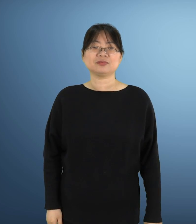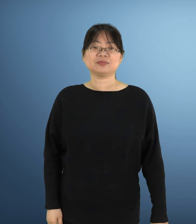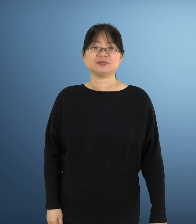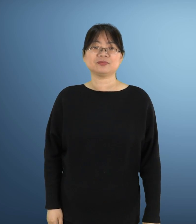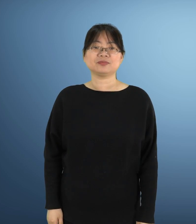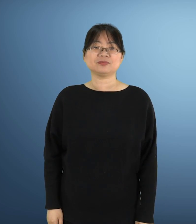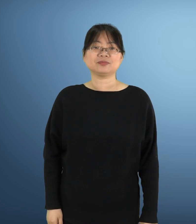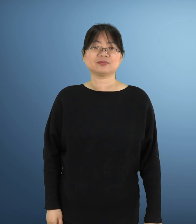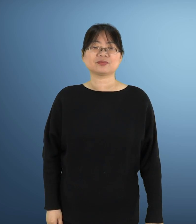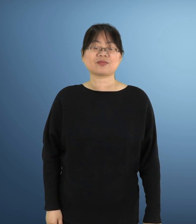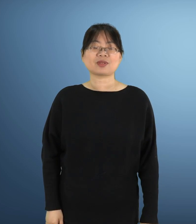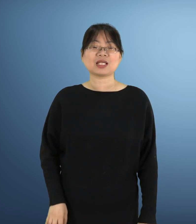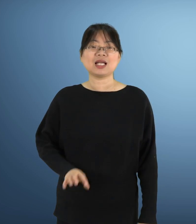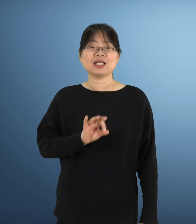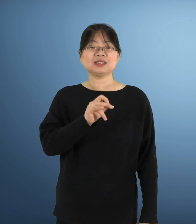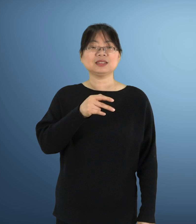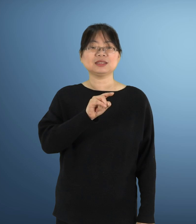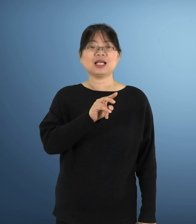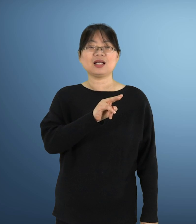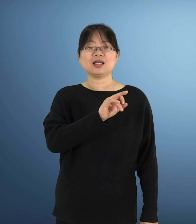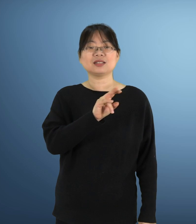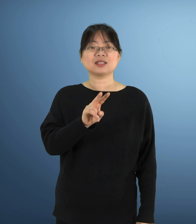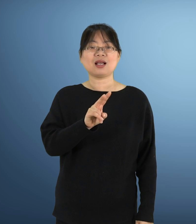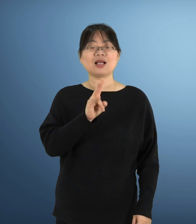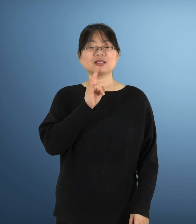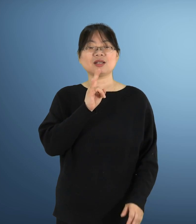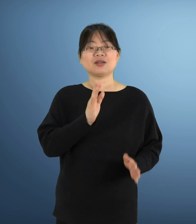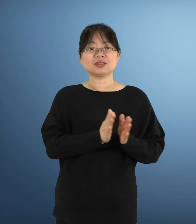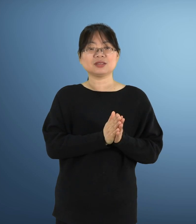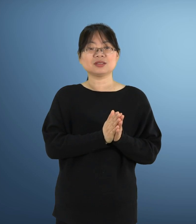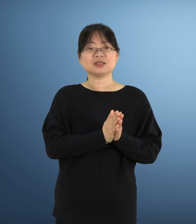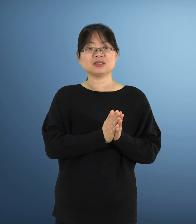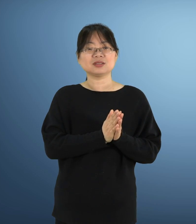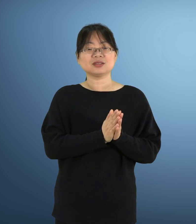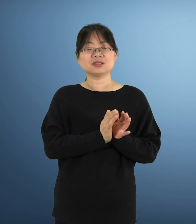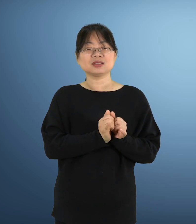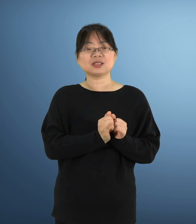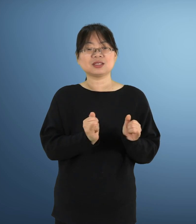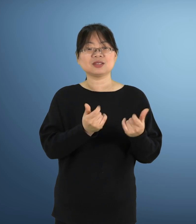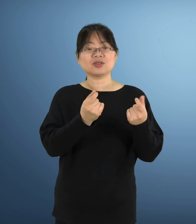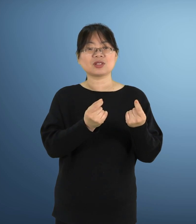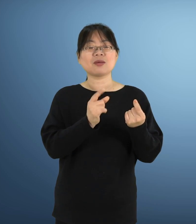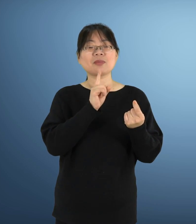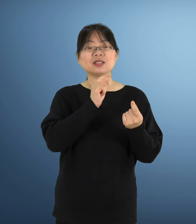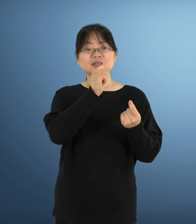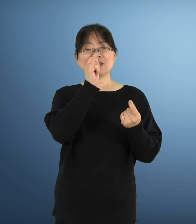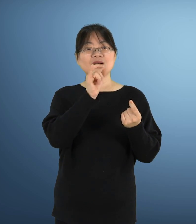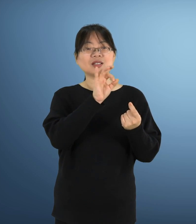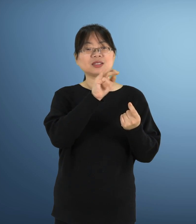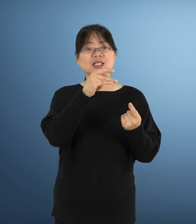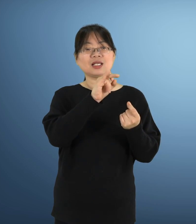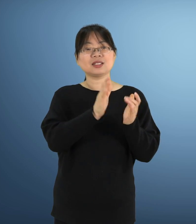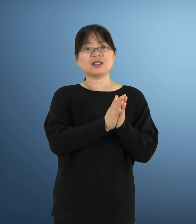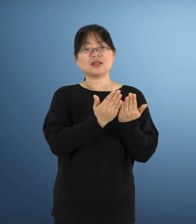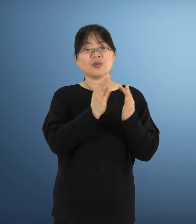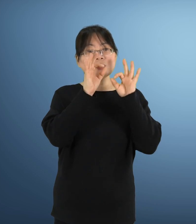예언자 이사야는 이런 얘기를 했어요. 우리 이사야 5장 8절을 좀 띄워주세요. 한번 같이 읽어볼까요?